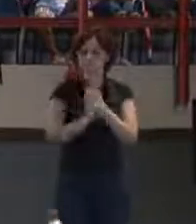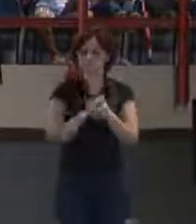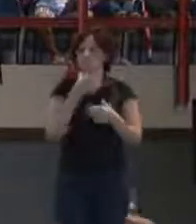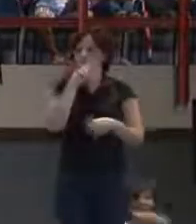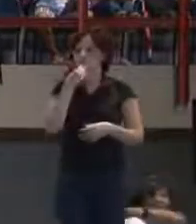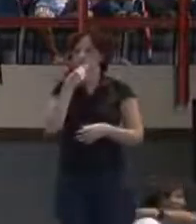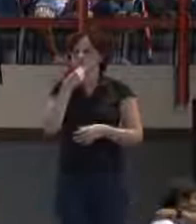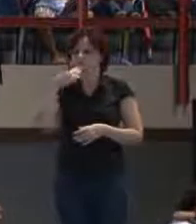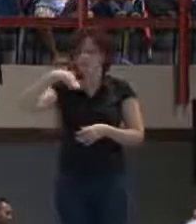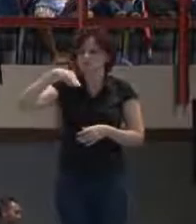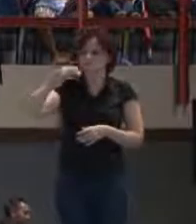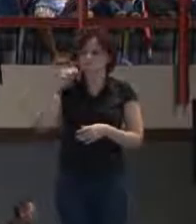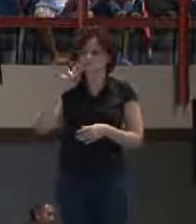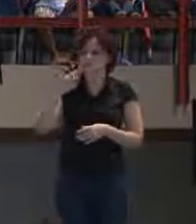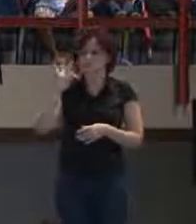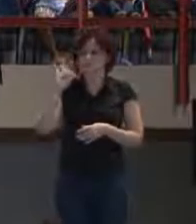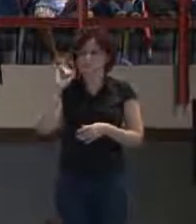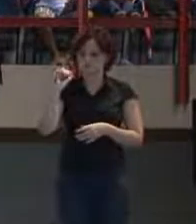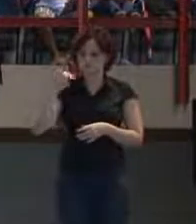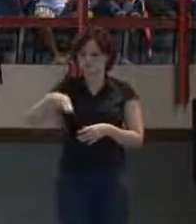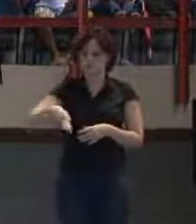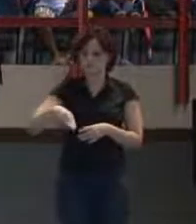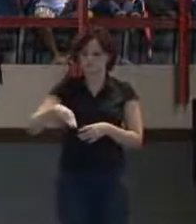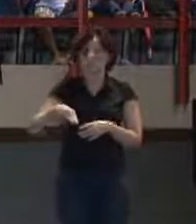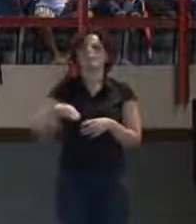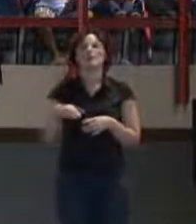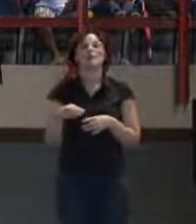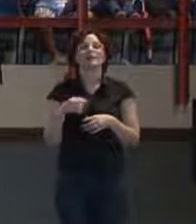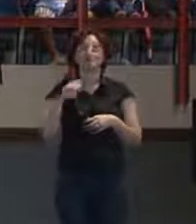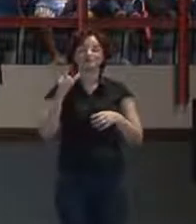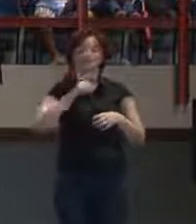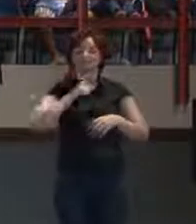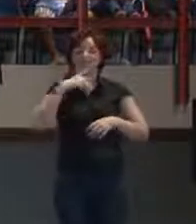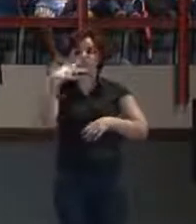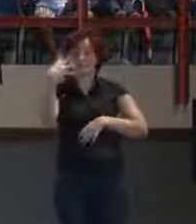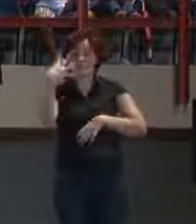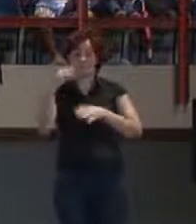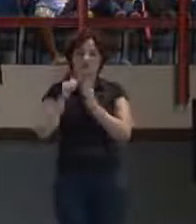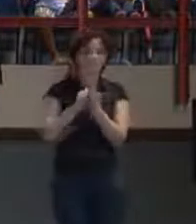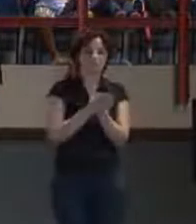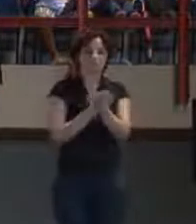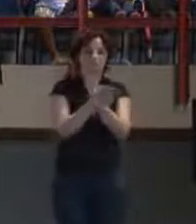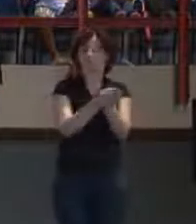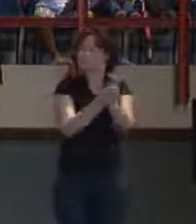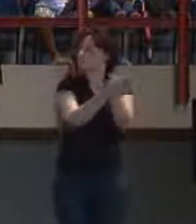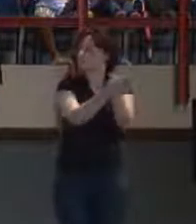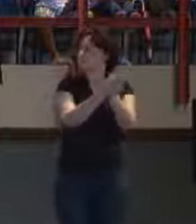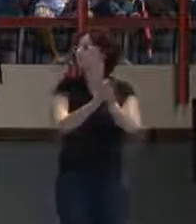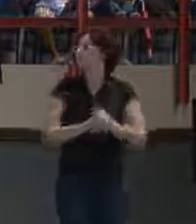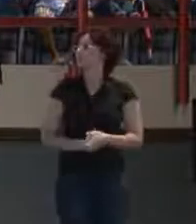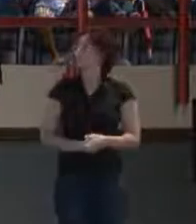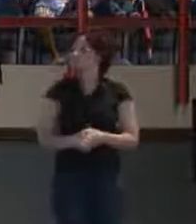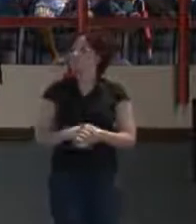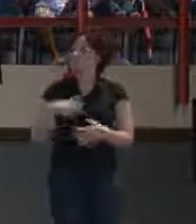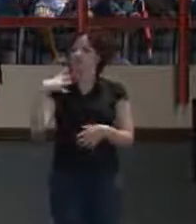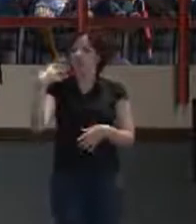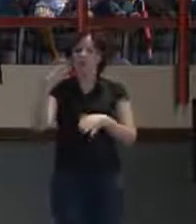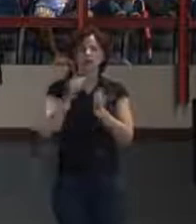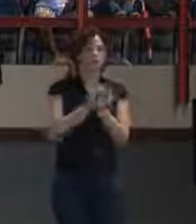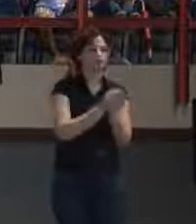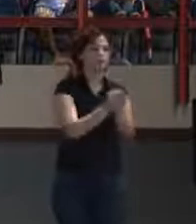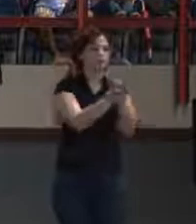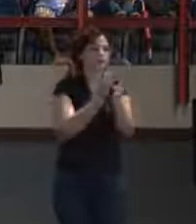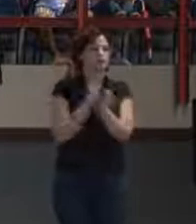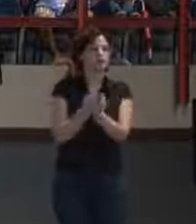4 barcos. Tá? Pensem no tamanho do Brasil. Ele veio com 4 barcos